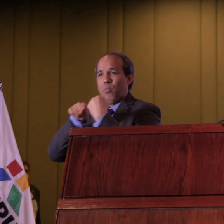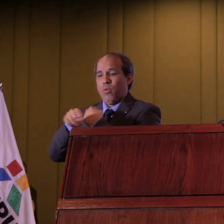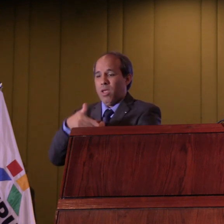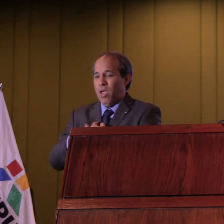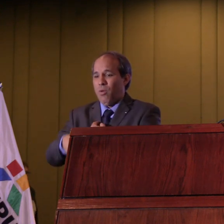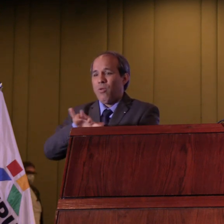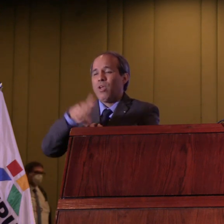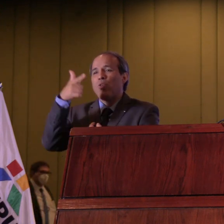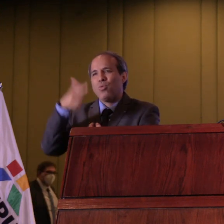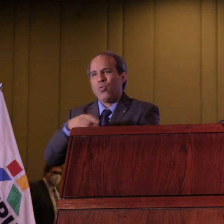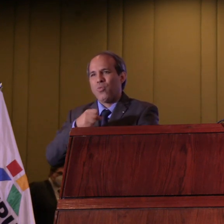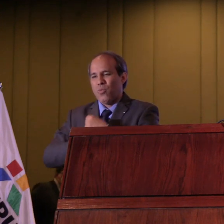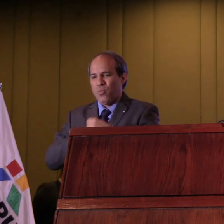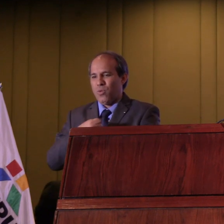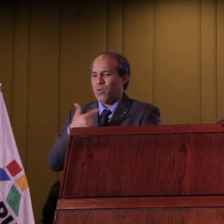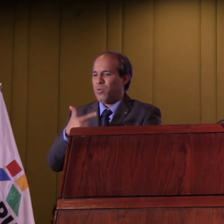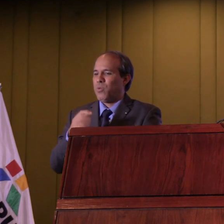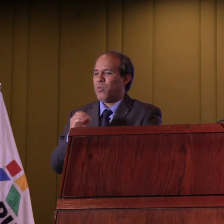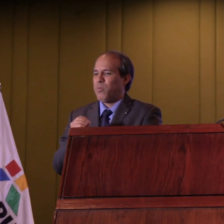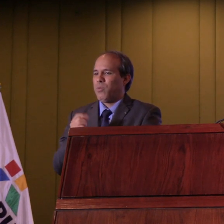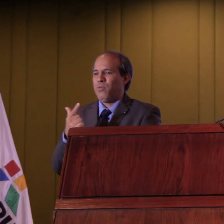evidência em 2023,